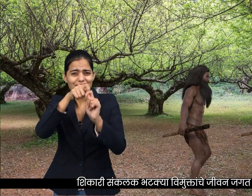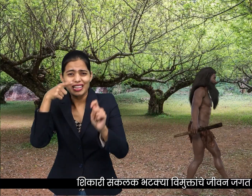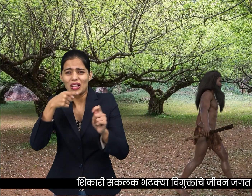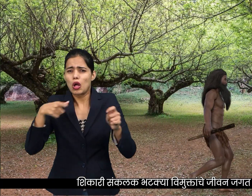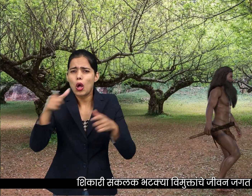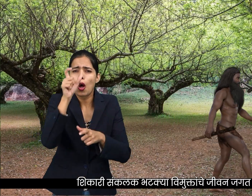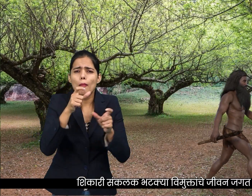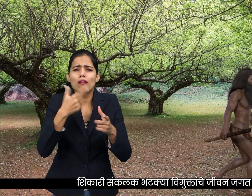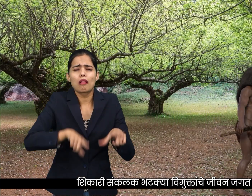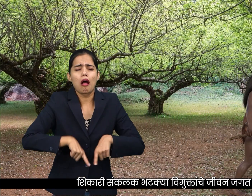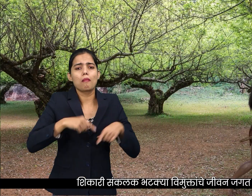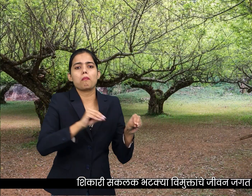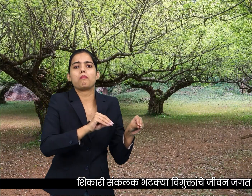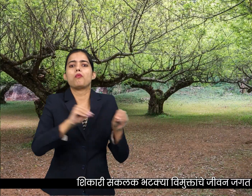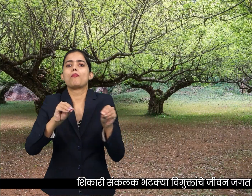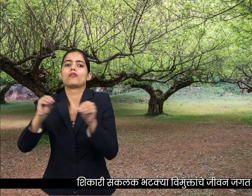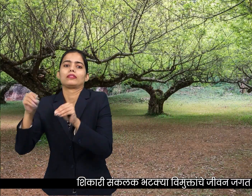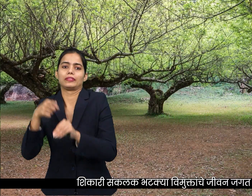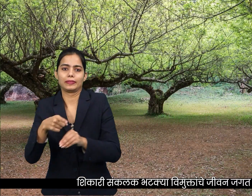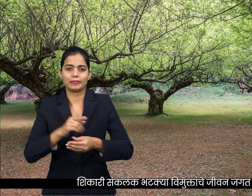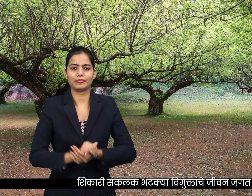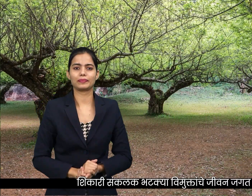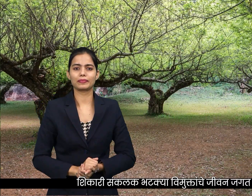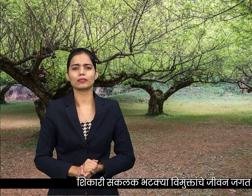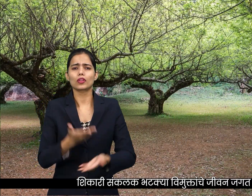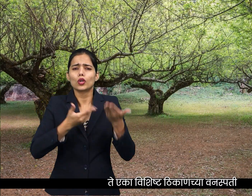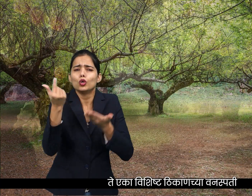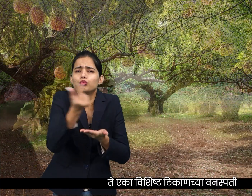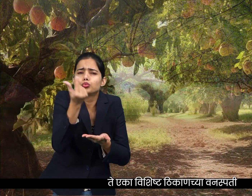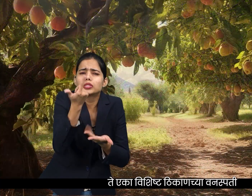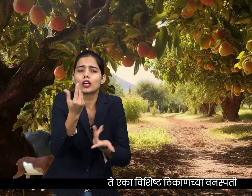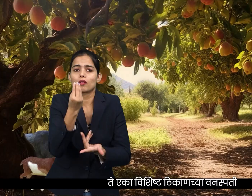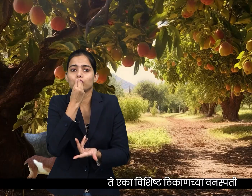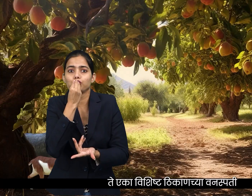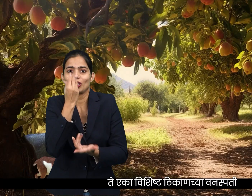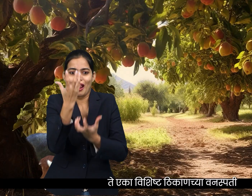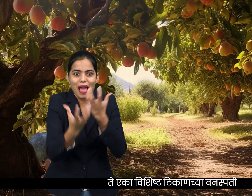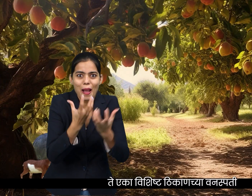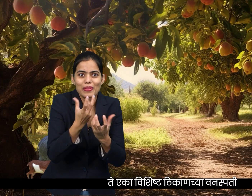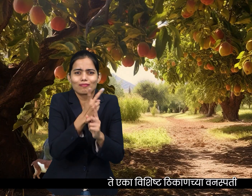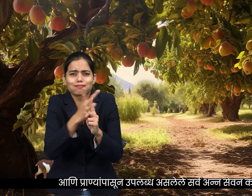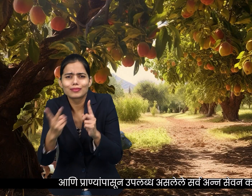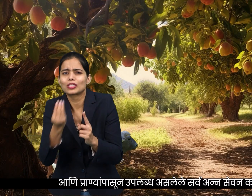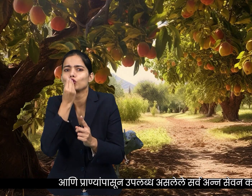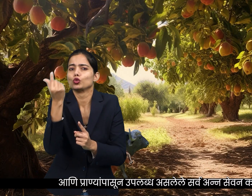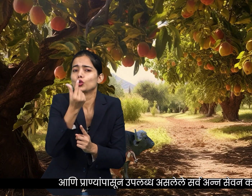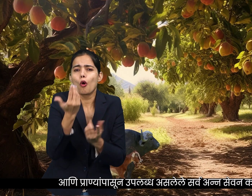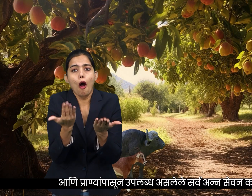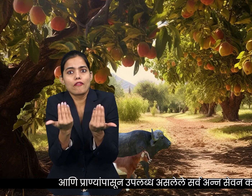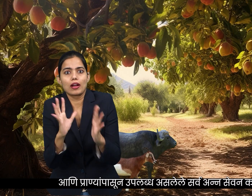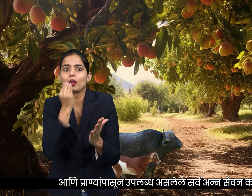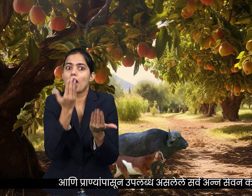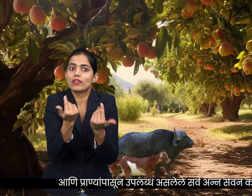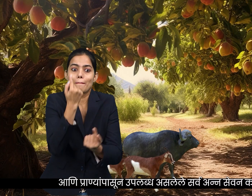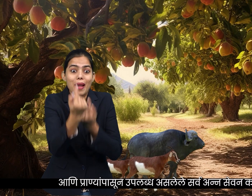शिकारी संकलन भटक्या विमुक्तांचे जीवन जगत होते. ते एका विशिष्ट ठिकाणच्या वनस्पती आणि प्राण्यांपासून